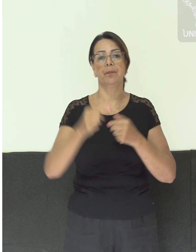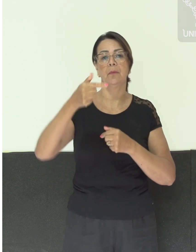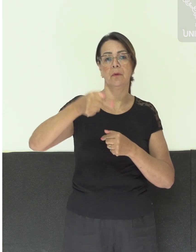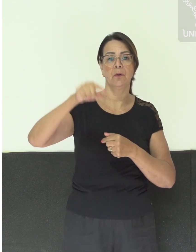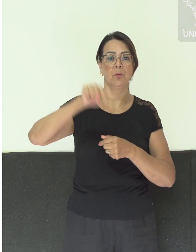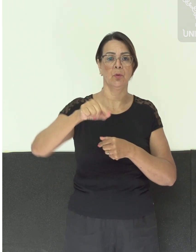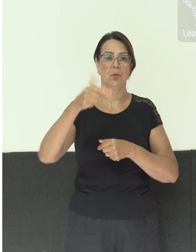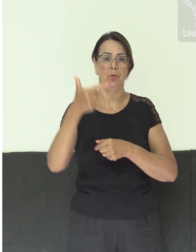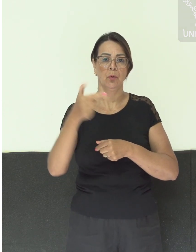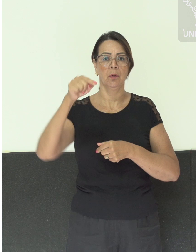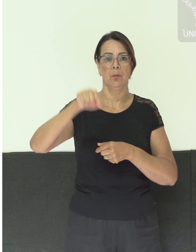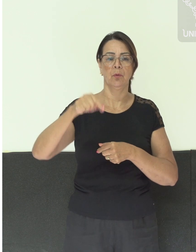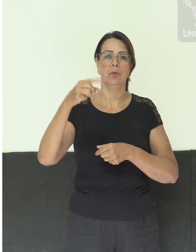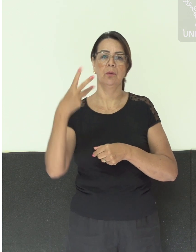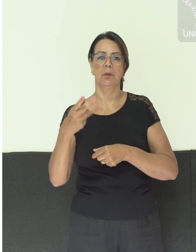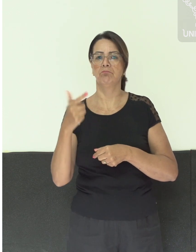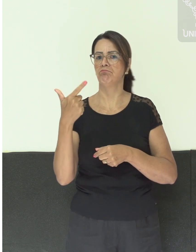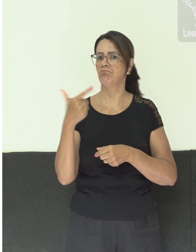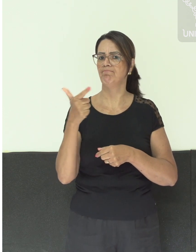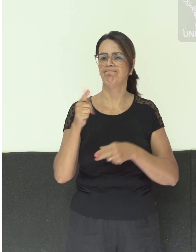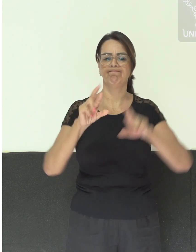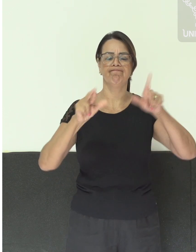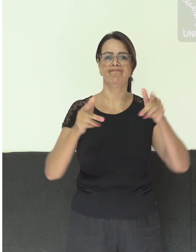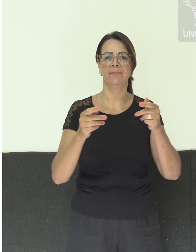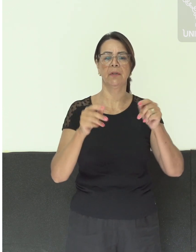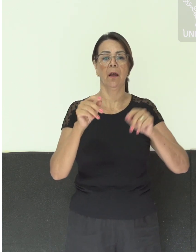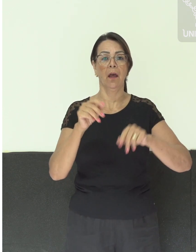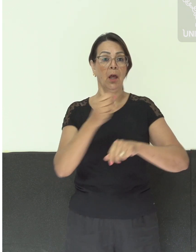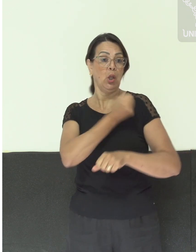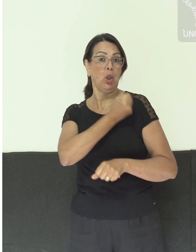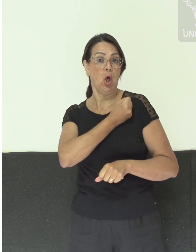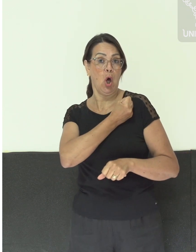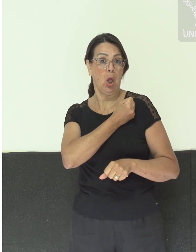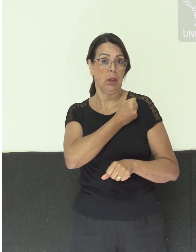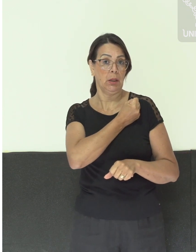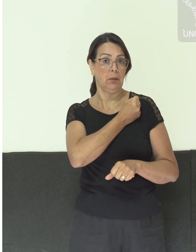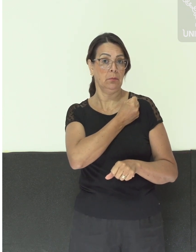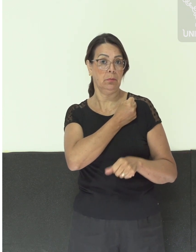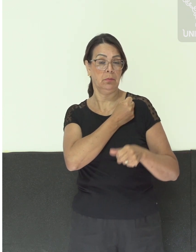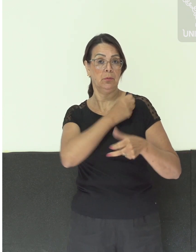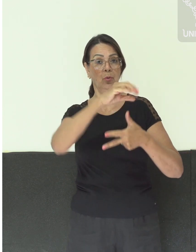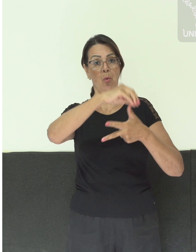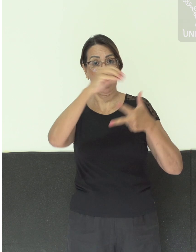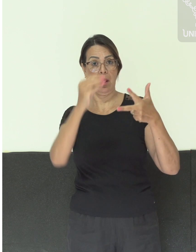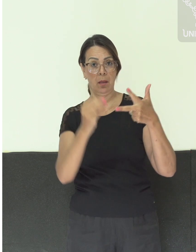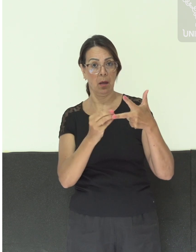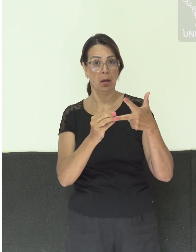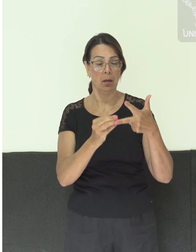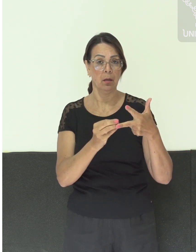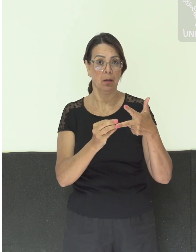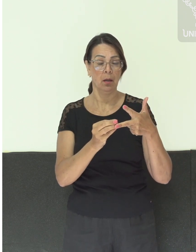7.2.3. Não há diferenciação de peso entre as diferentes áreas cobradas no ENEM, sendo adotado